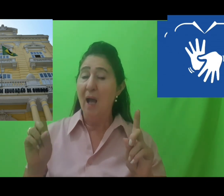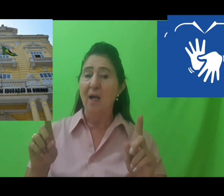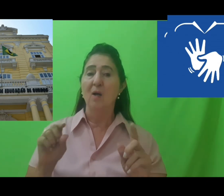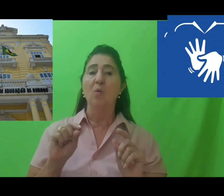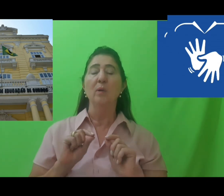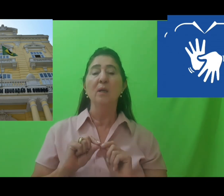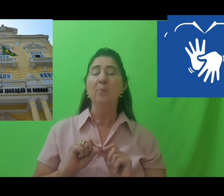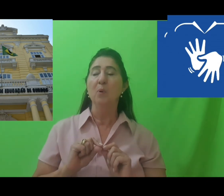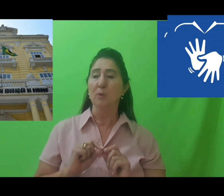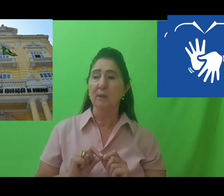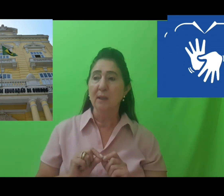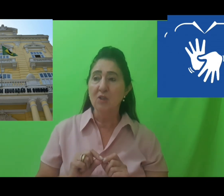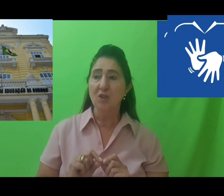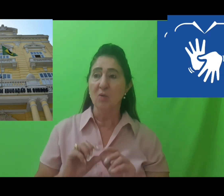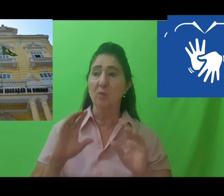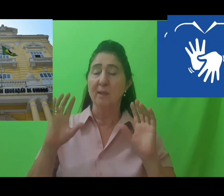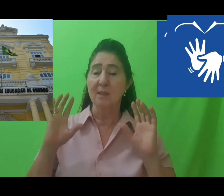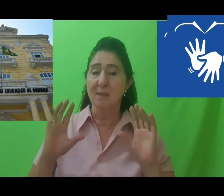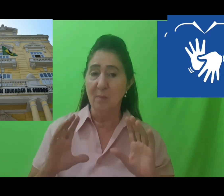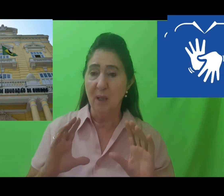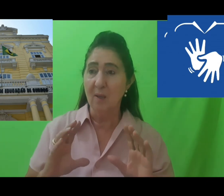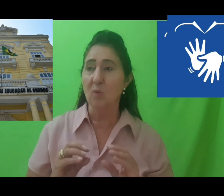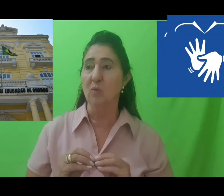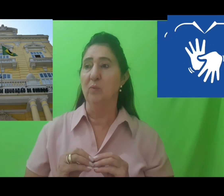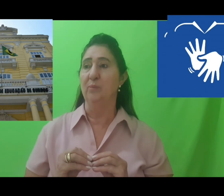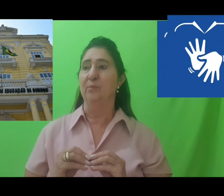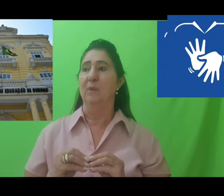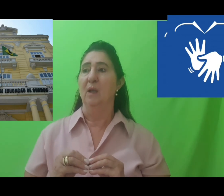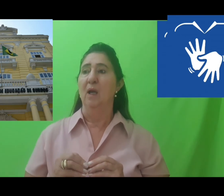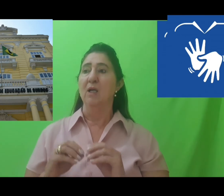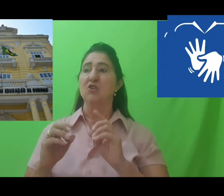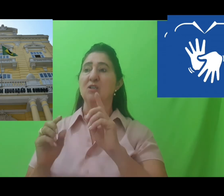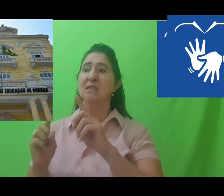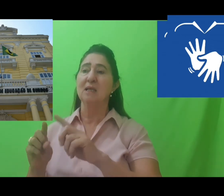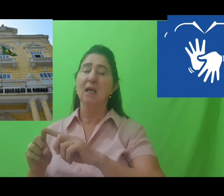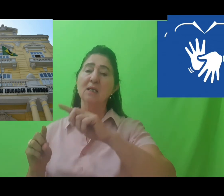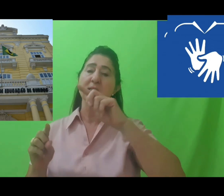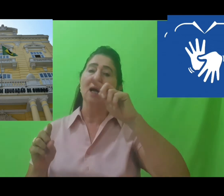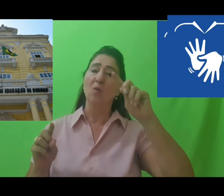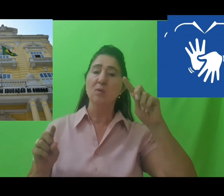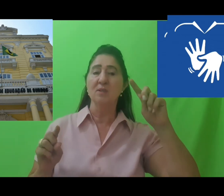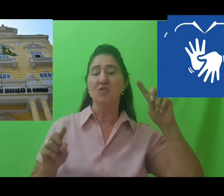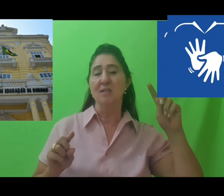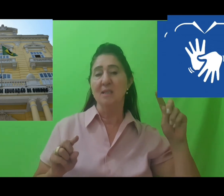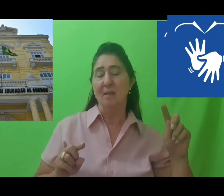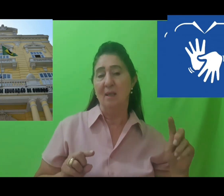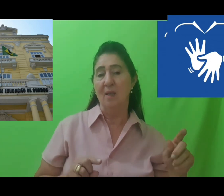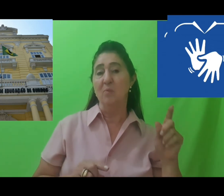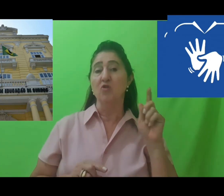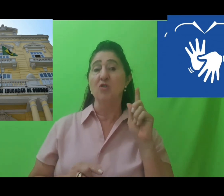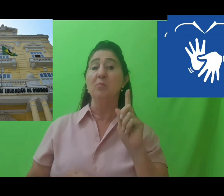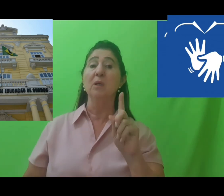um importante acontecimento de 6 a 11 de setembro de